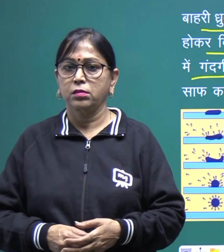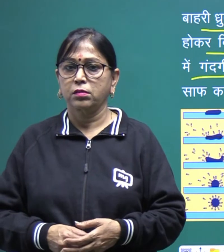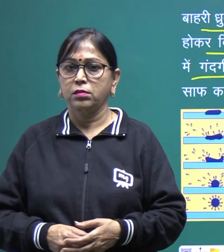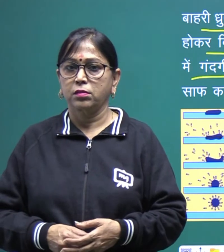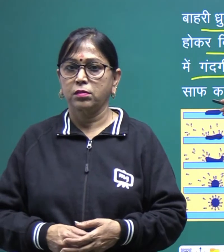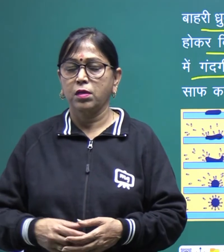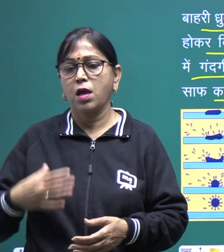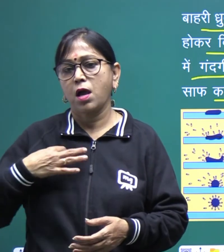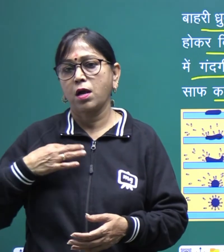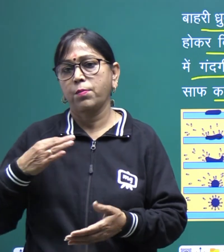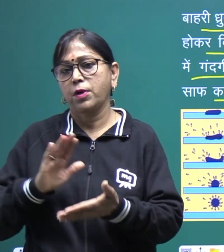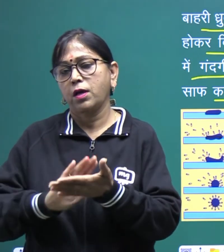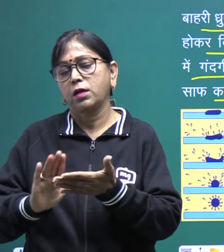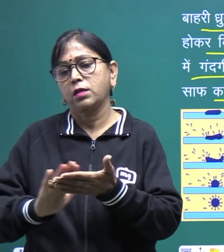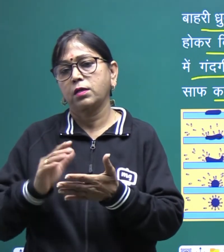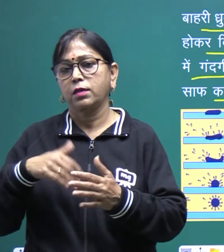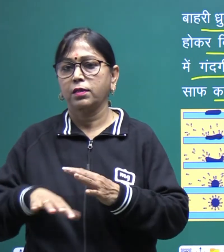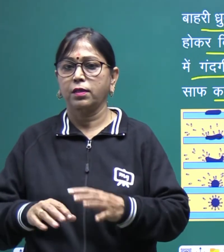कपड़ा साफ करता है।